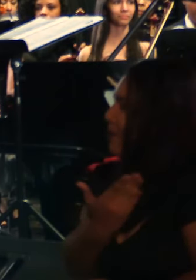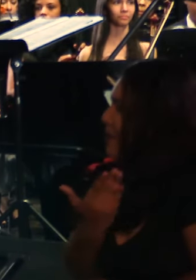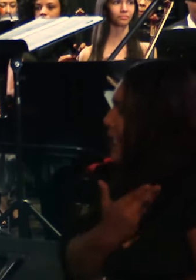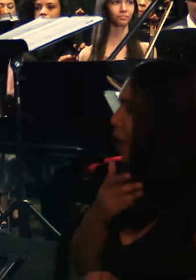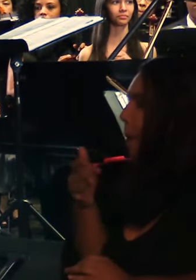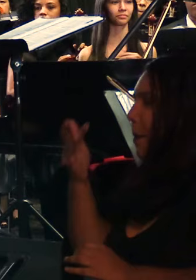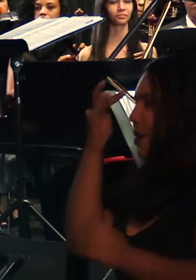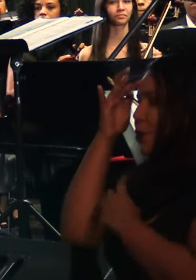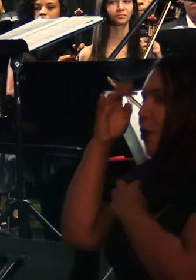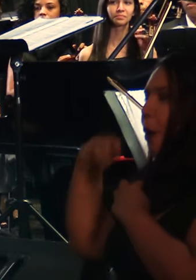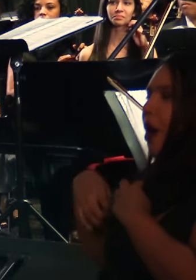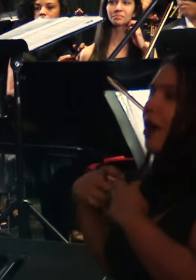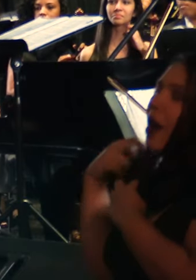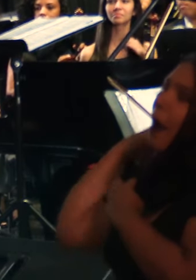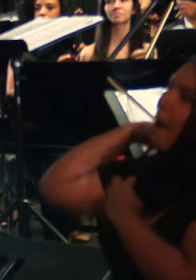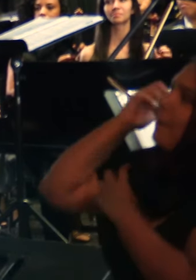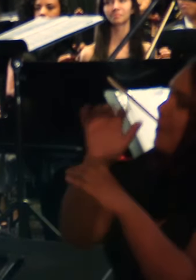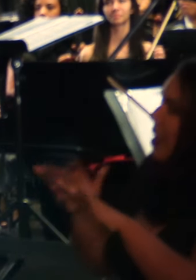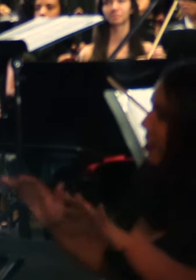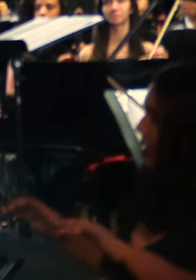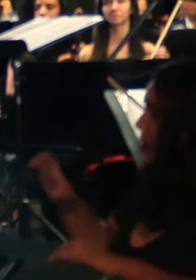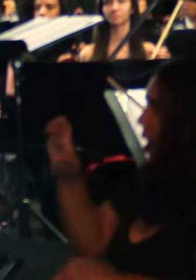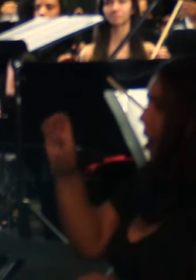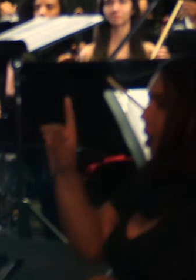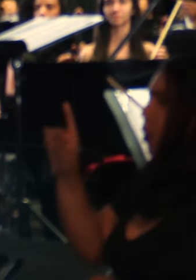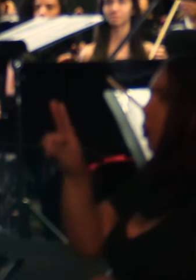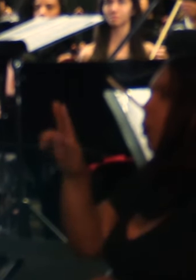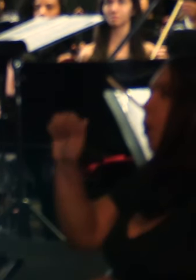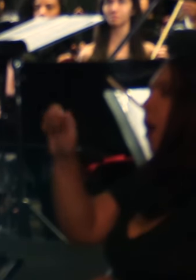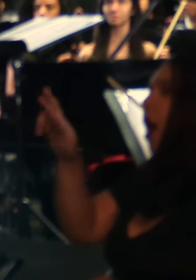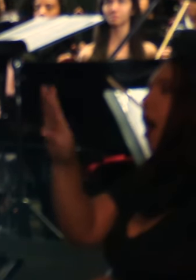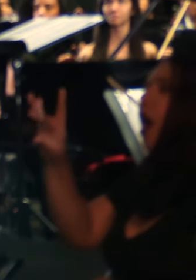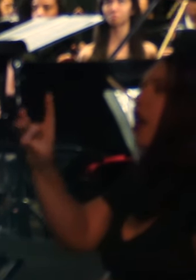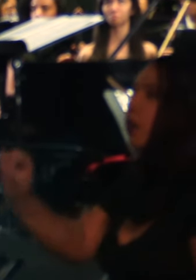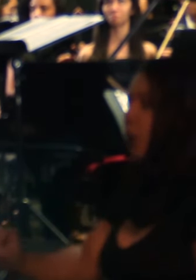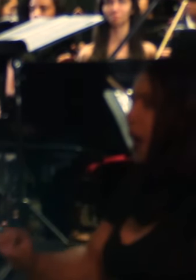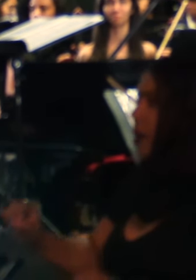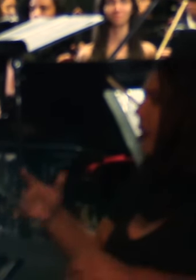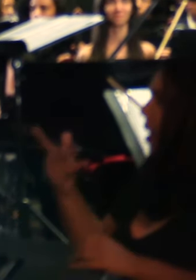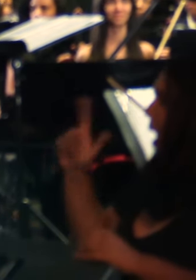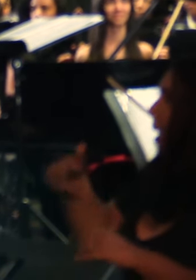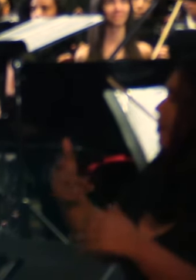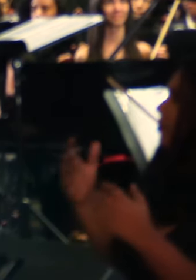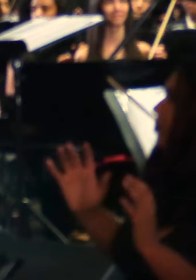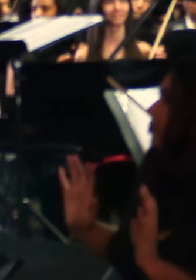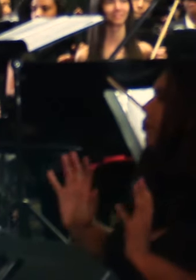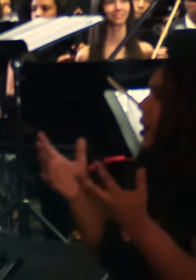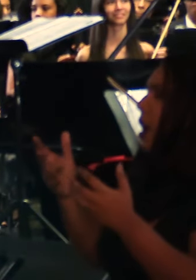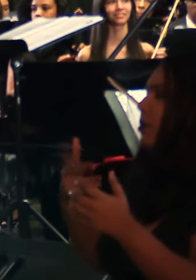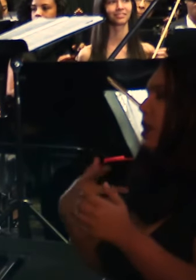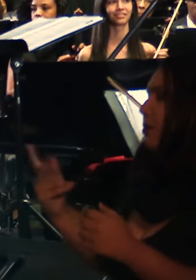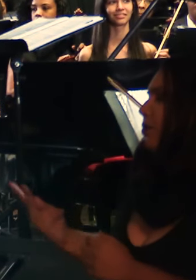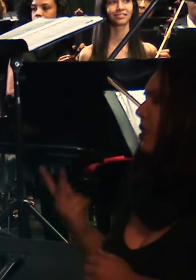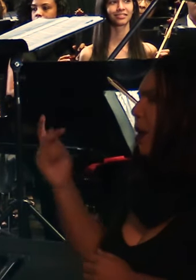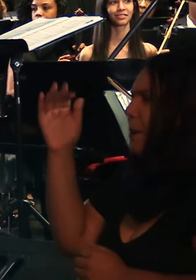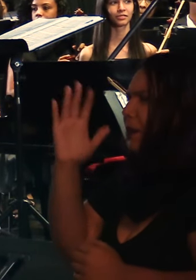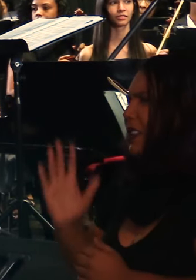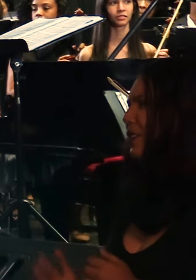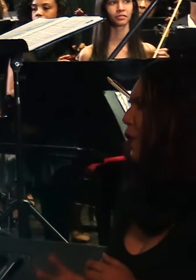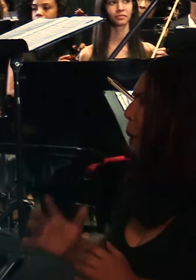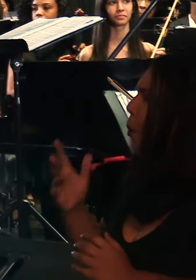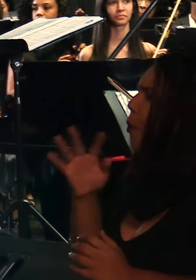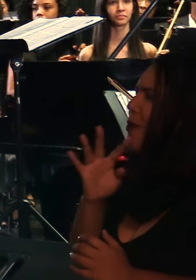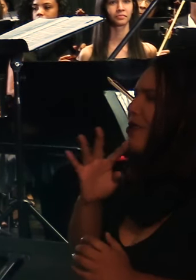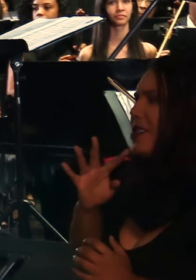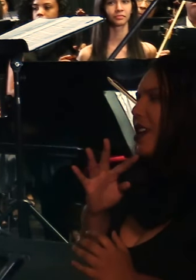grande pianista, Eduardo Fontes, ganhador de prêmios a nível nacional. Um jovem talentoso